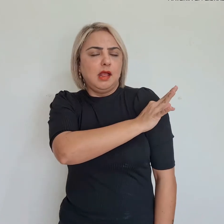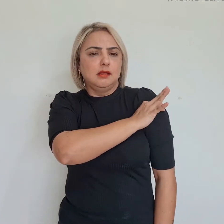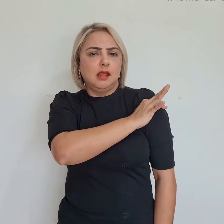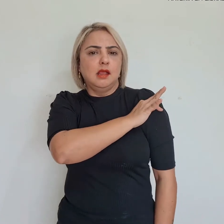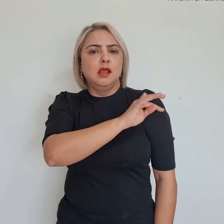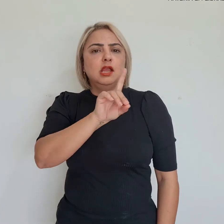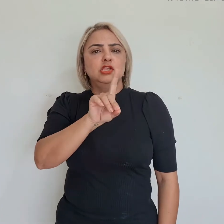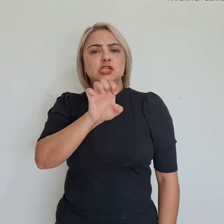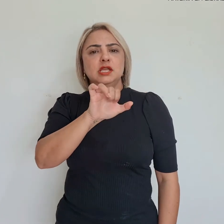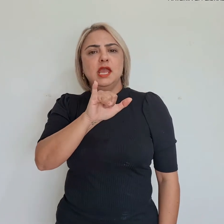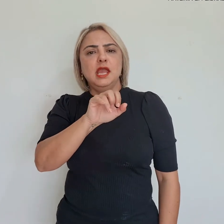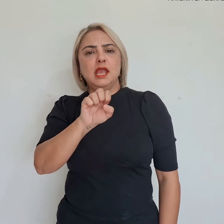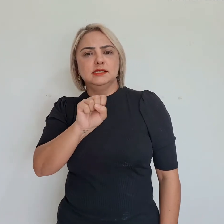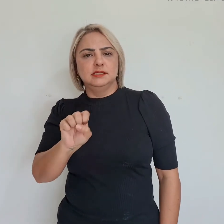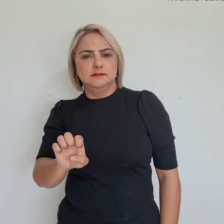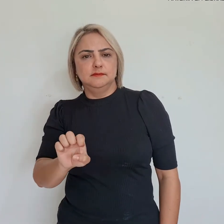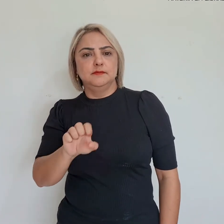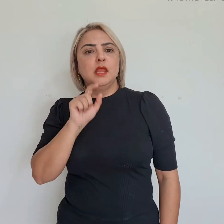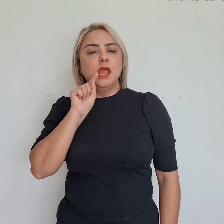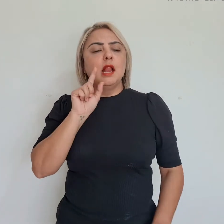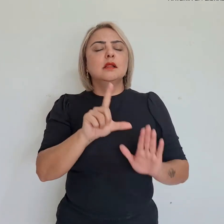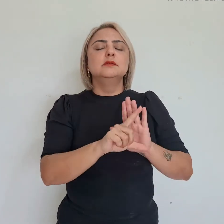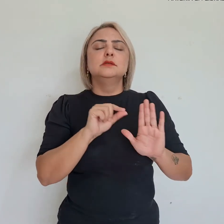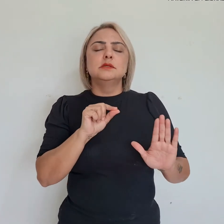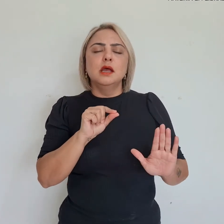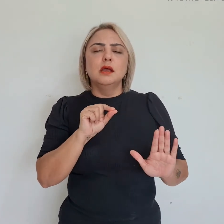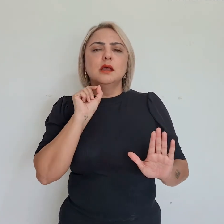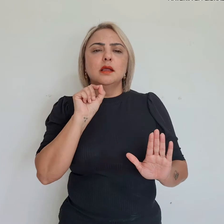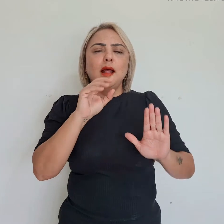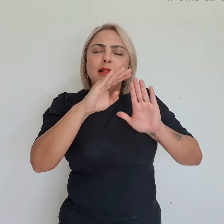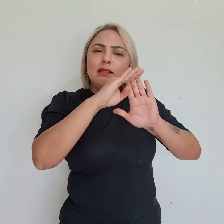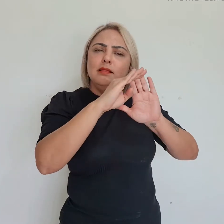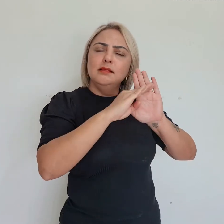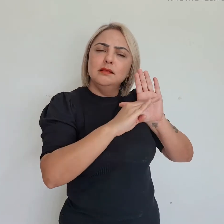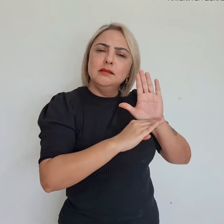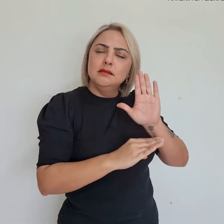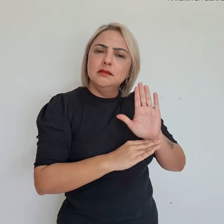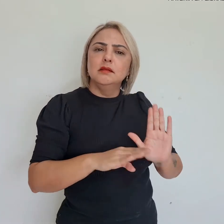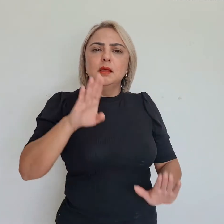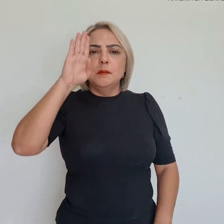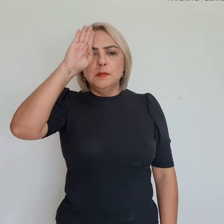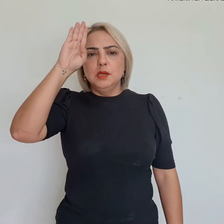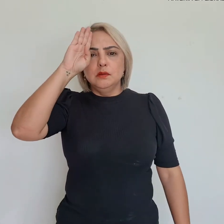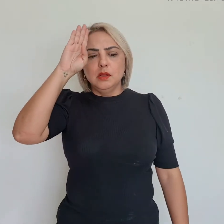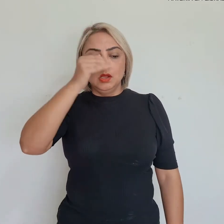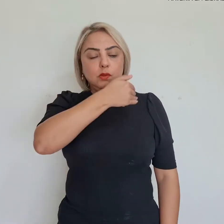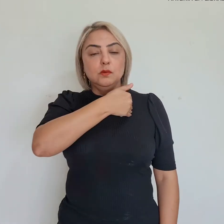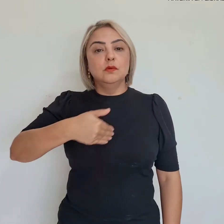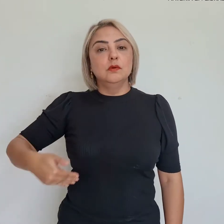DIEESE. Ela destaca a lista de prioridades que o governo